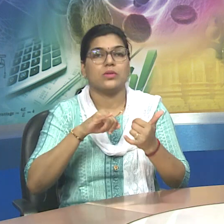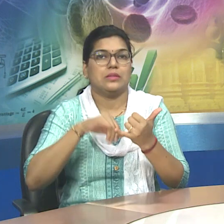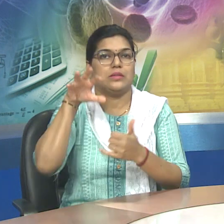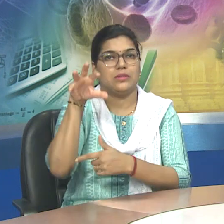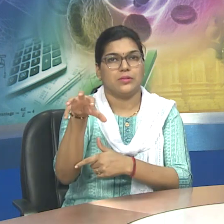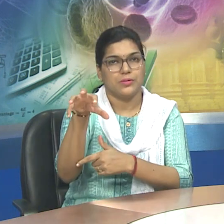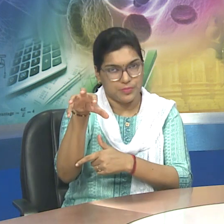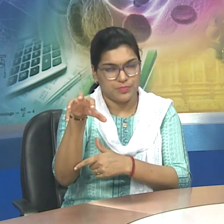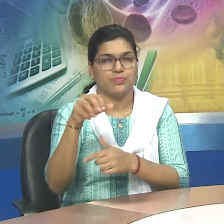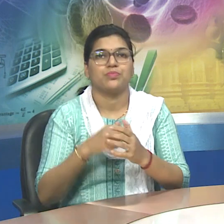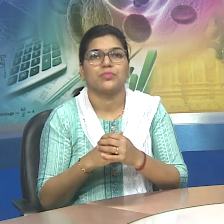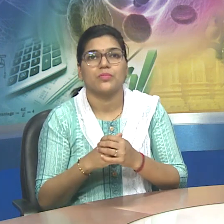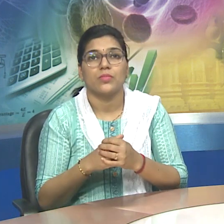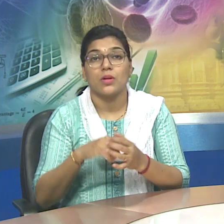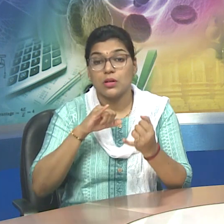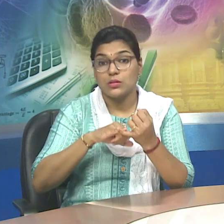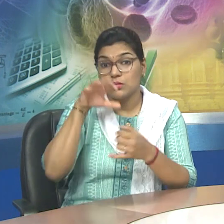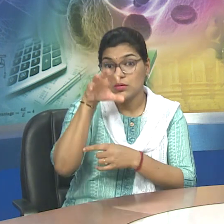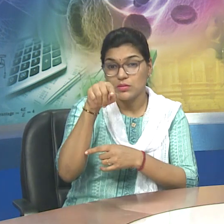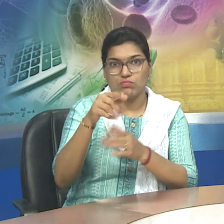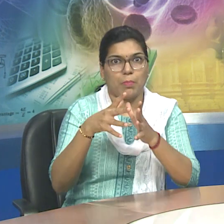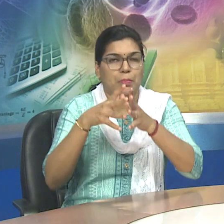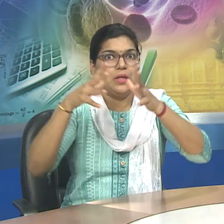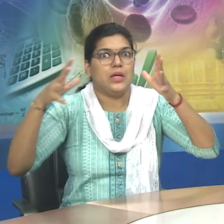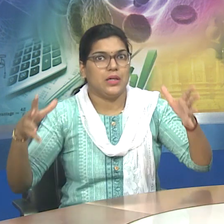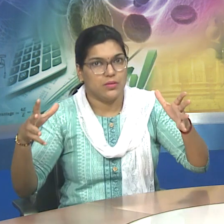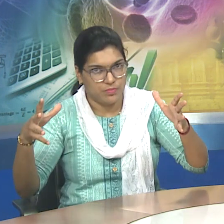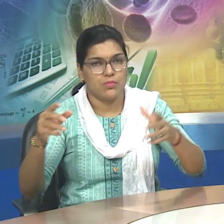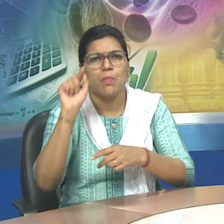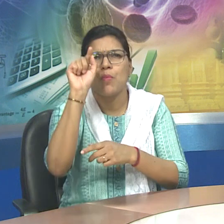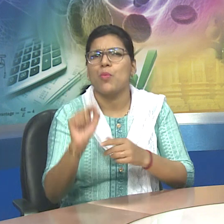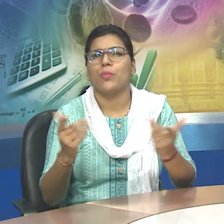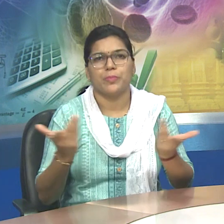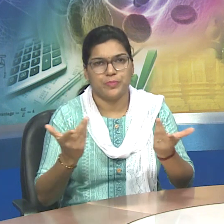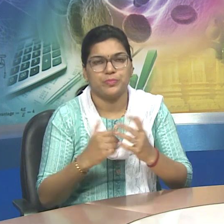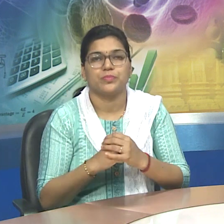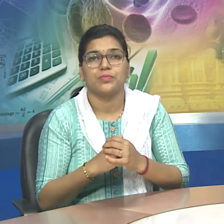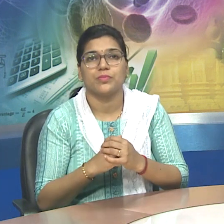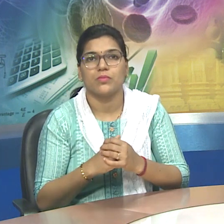अभी हम सरकार के जो बिंदु हैं उनको समझ चुके हैं, अब हम राज्यों के बिंदुओं को समझते